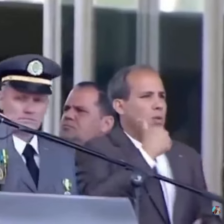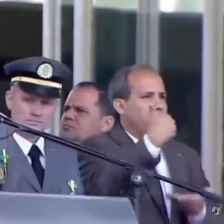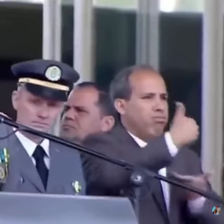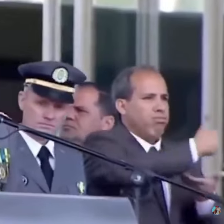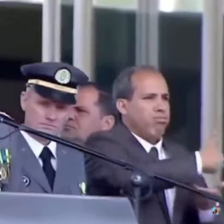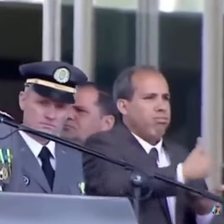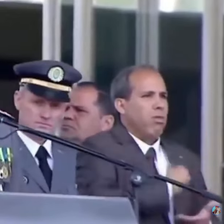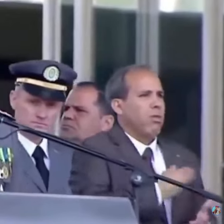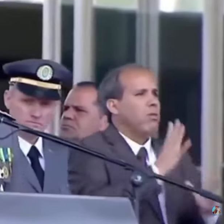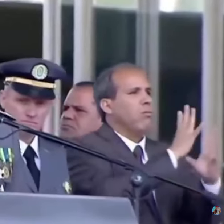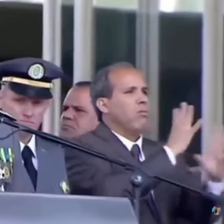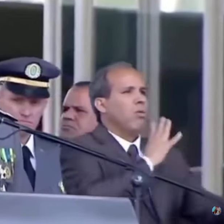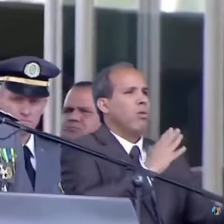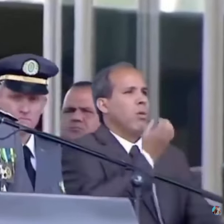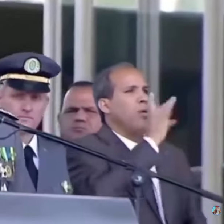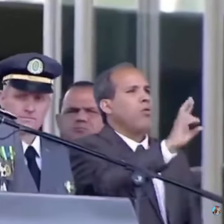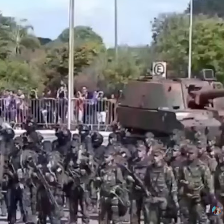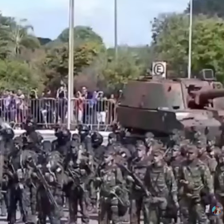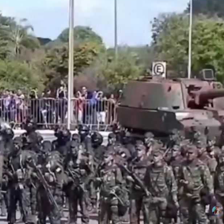tropa informa. Bom dia!